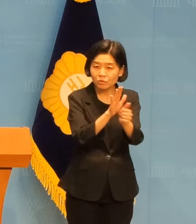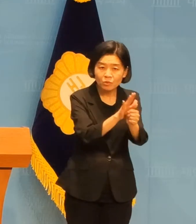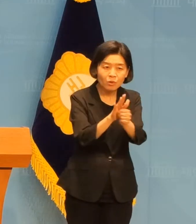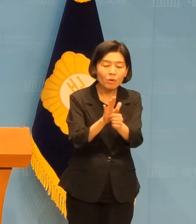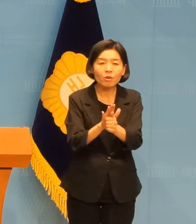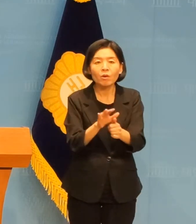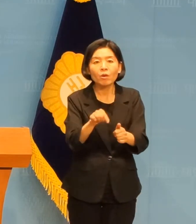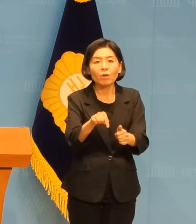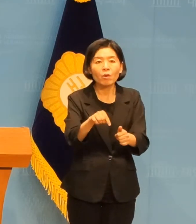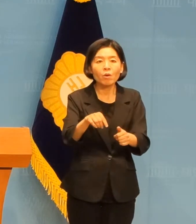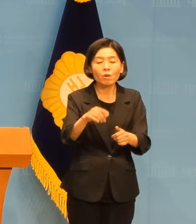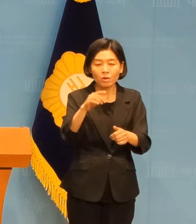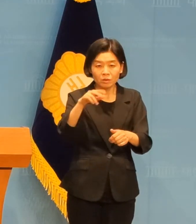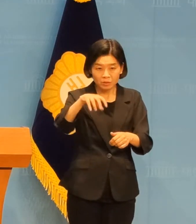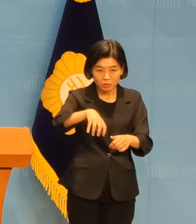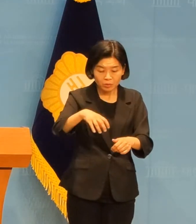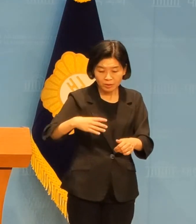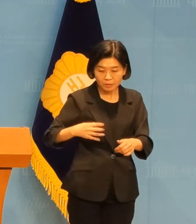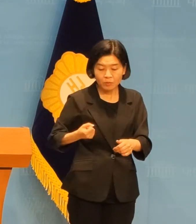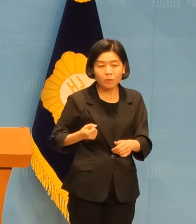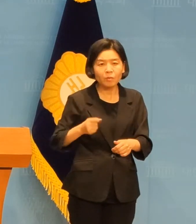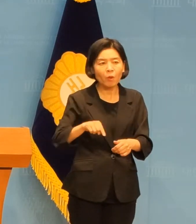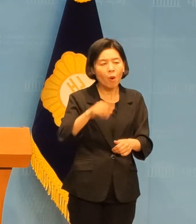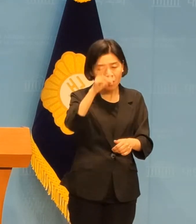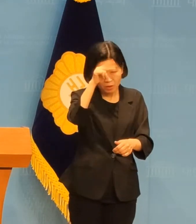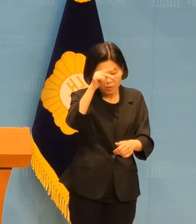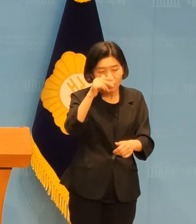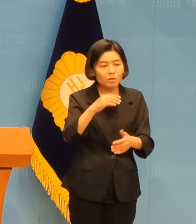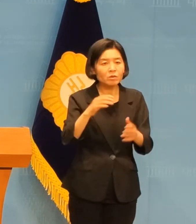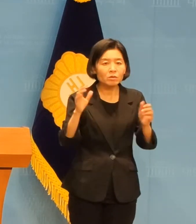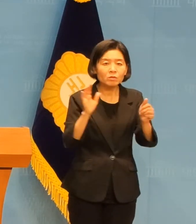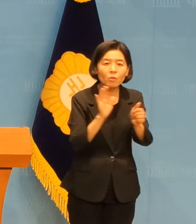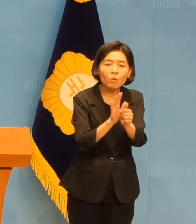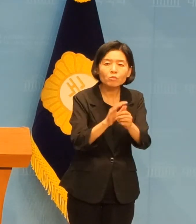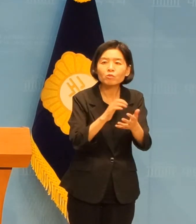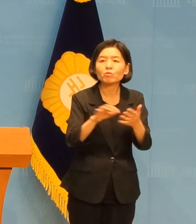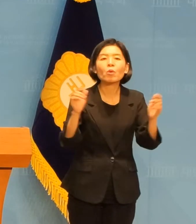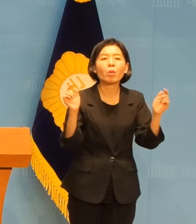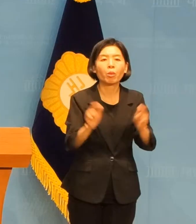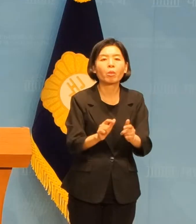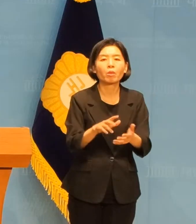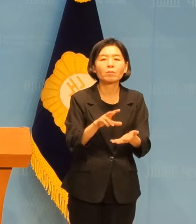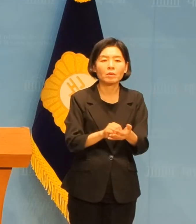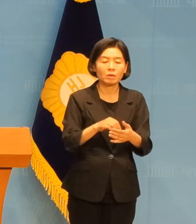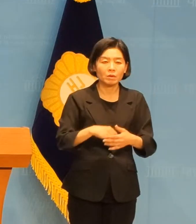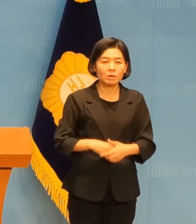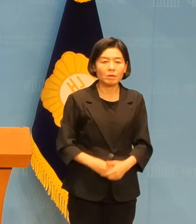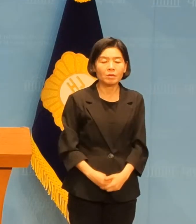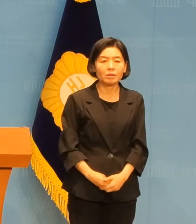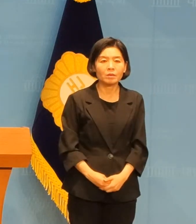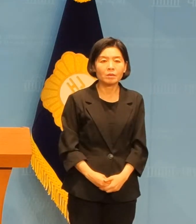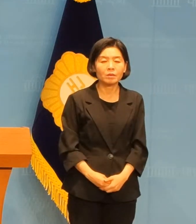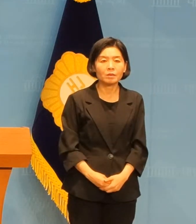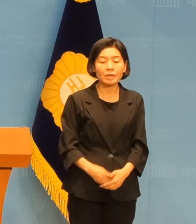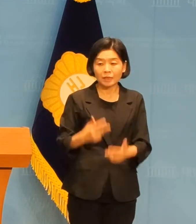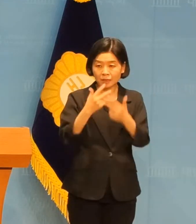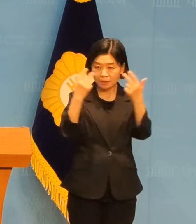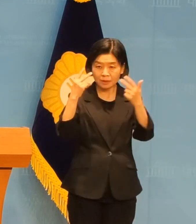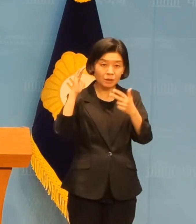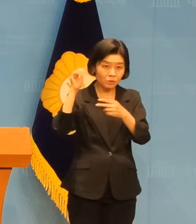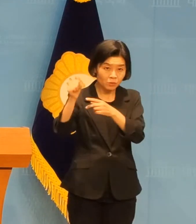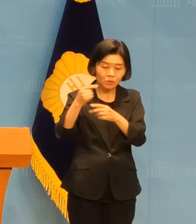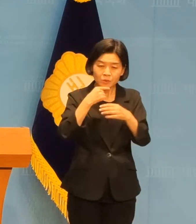현지 경찰 협력관 수는 오히려 줄어들고 있다는 통계도 있습니다. 하지만 이재명